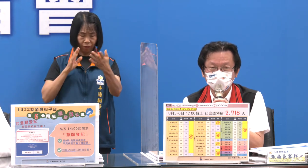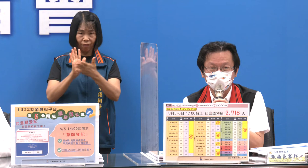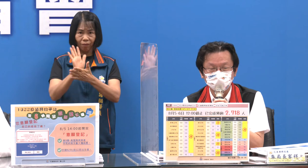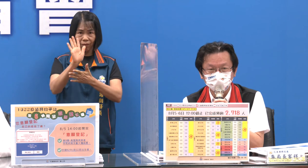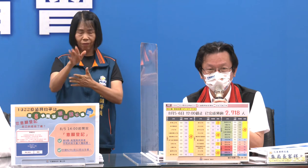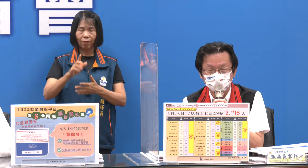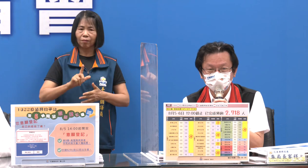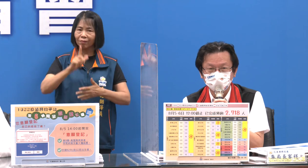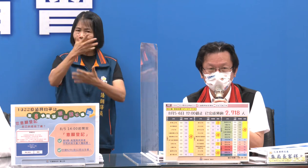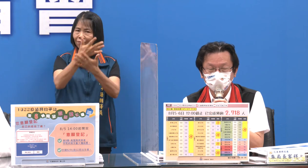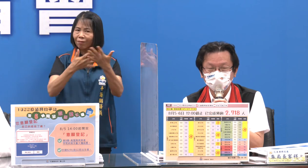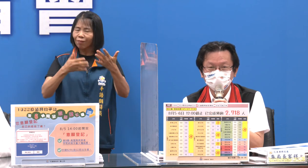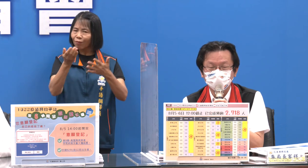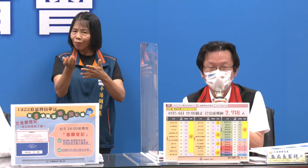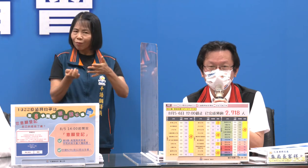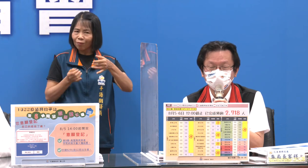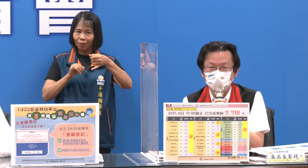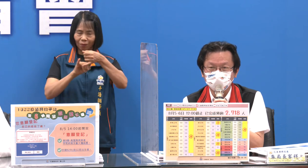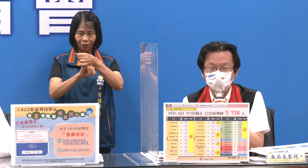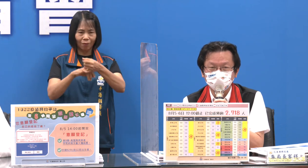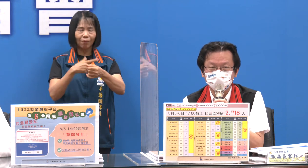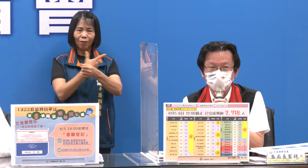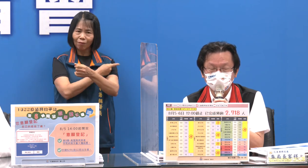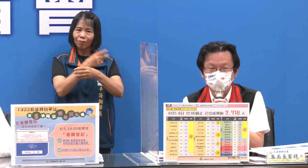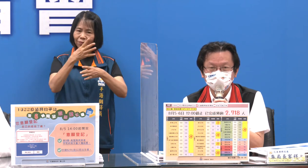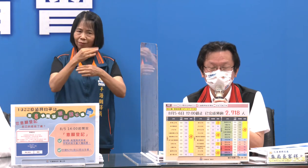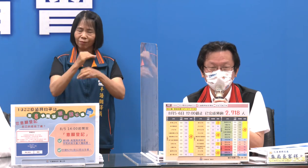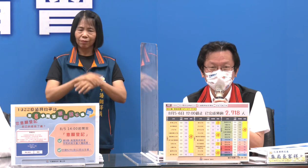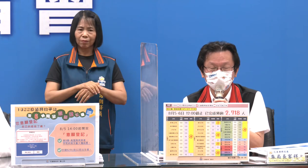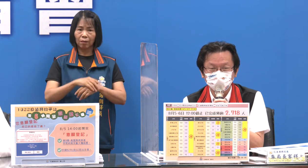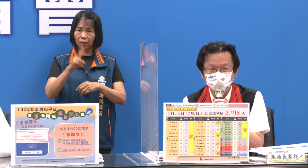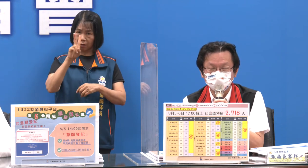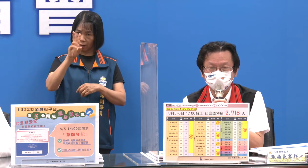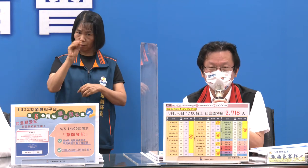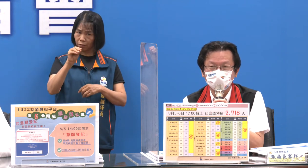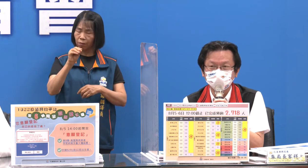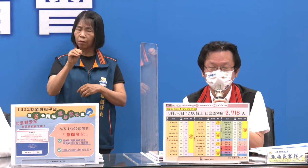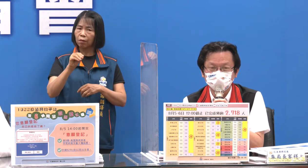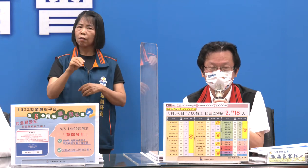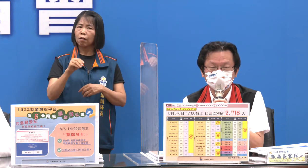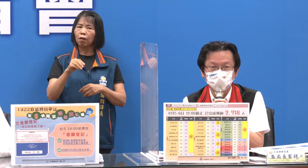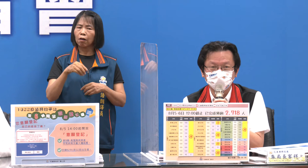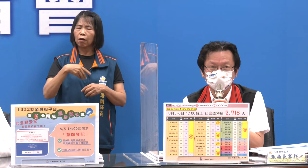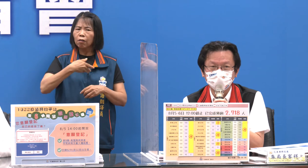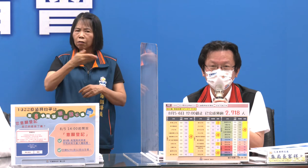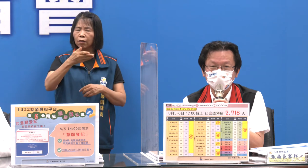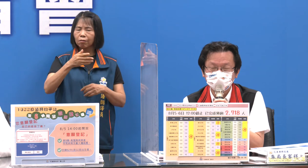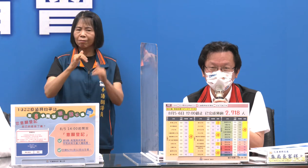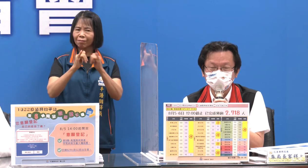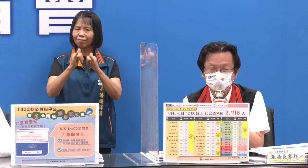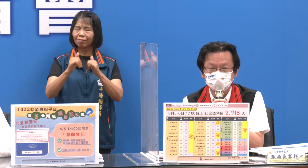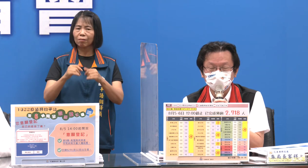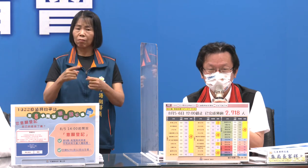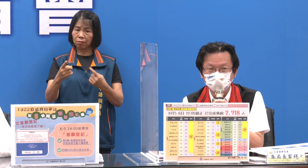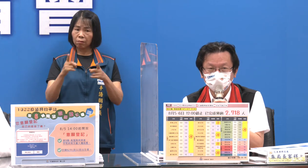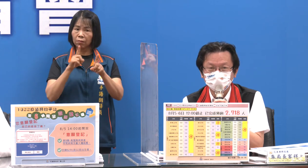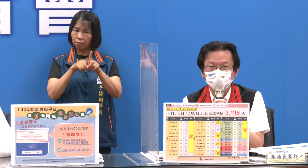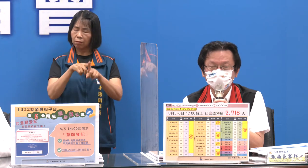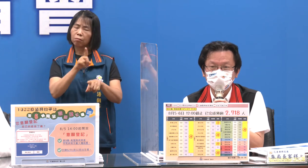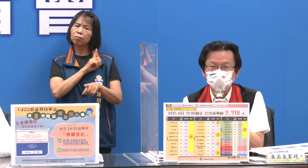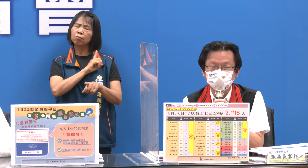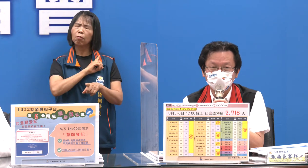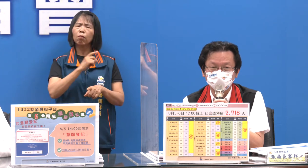接去上网预约我们有两万的料人来预备的，让乡亲能够依照自己的意